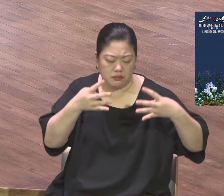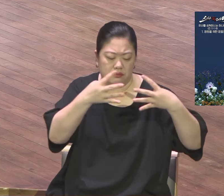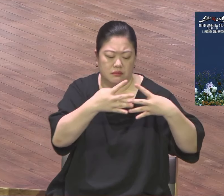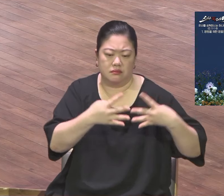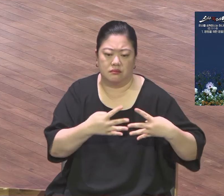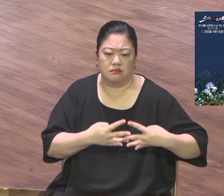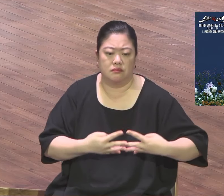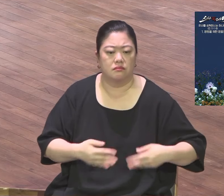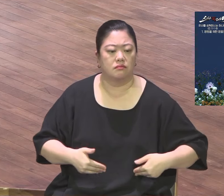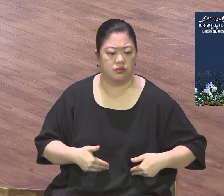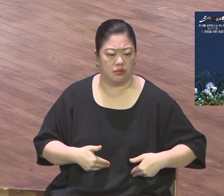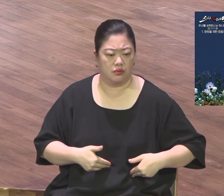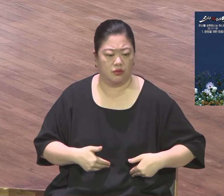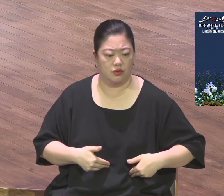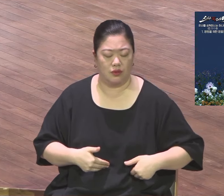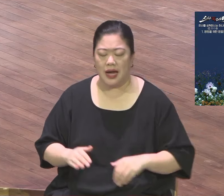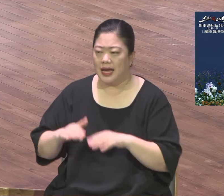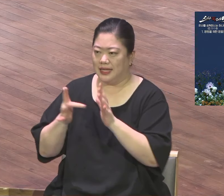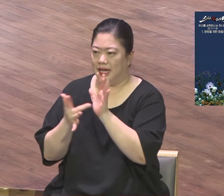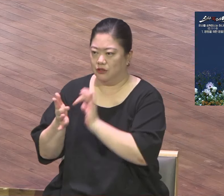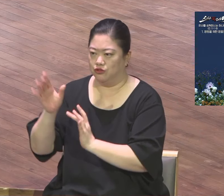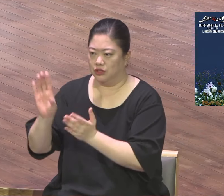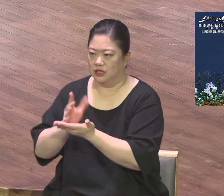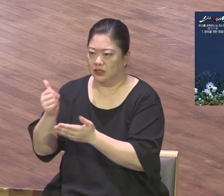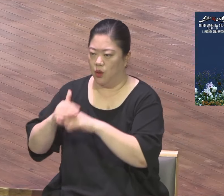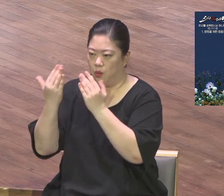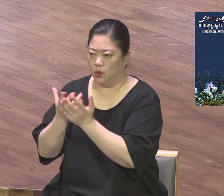확인해 보라는 거. 확인해 봐.